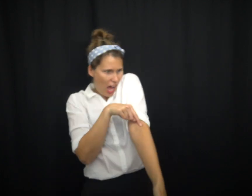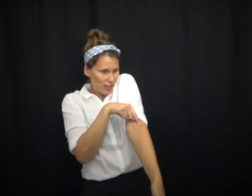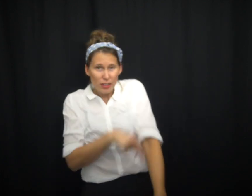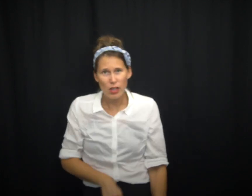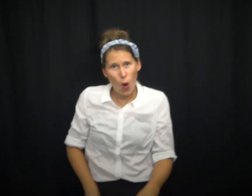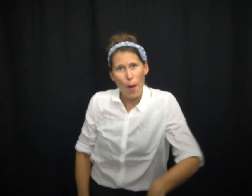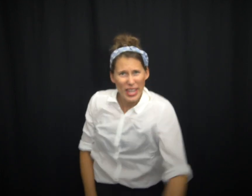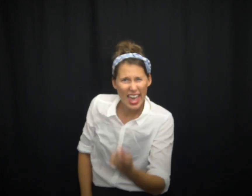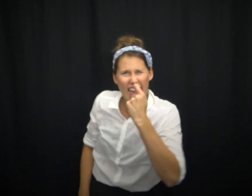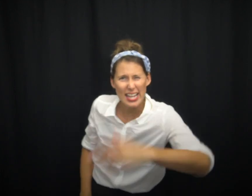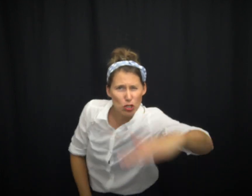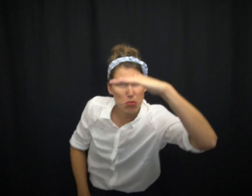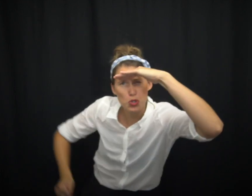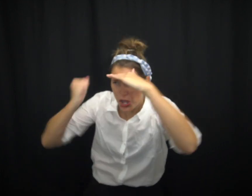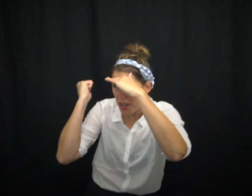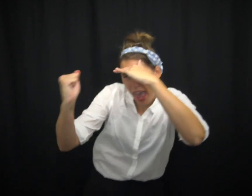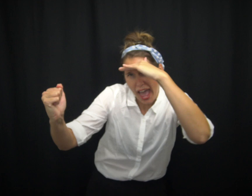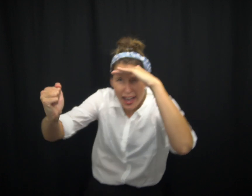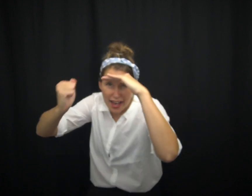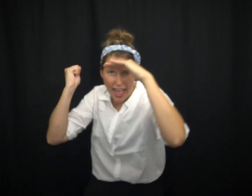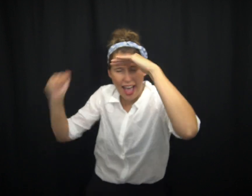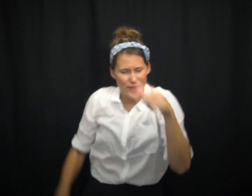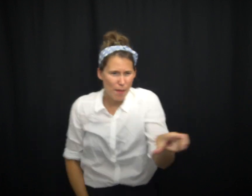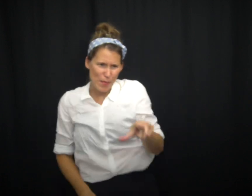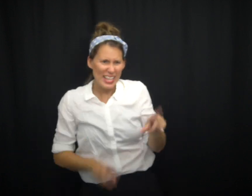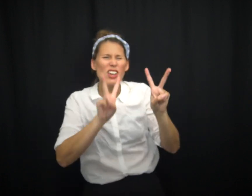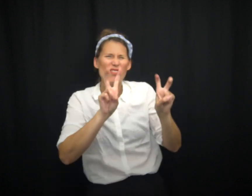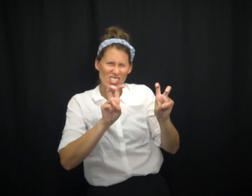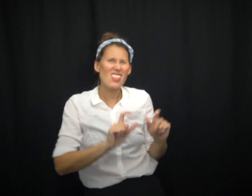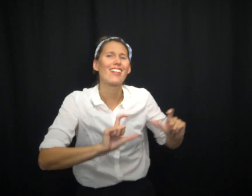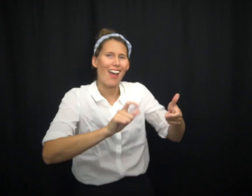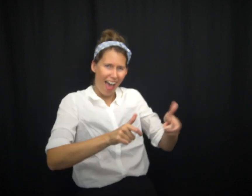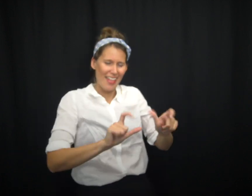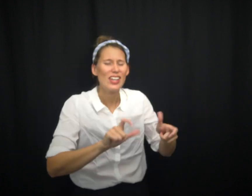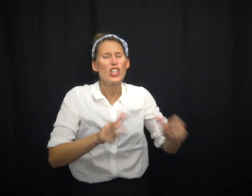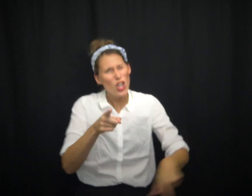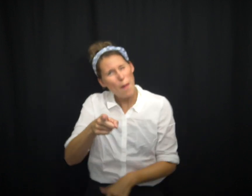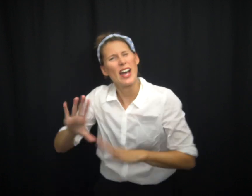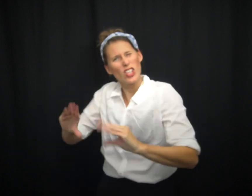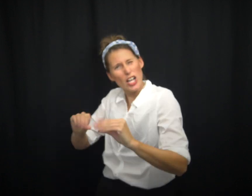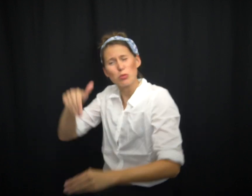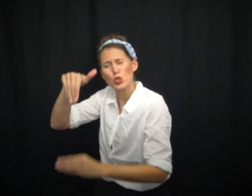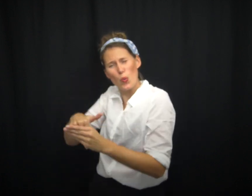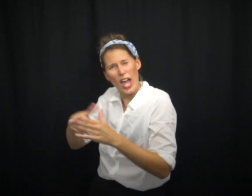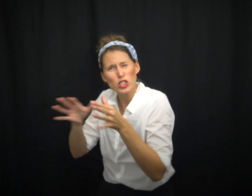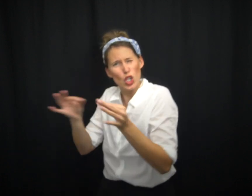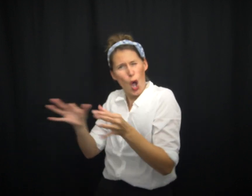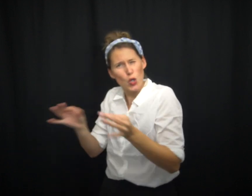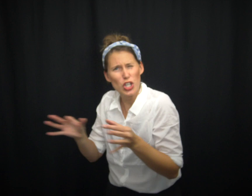rat. Op je eten moest je jagen en een beekje was de kraan. Je matras bestond uit strootjes